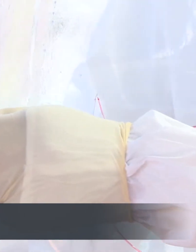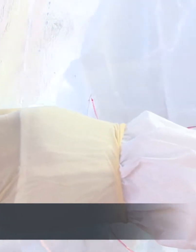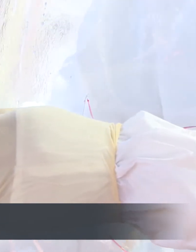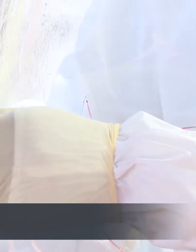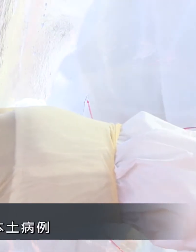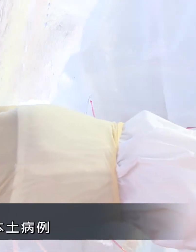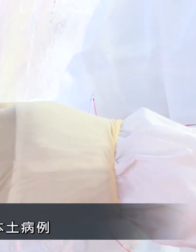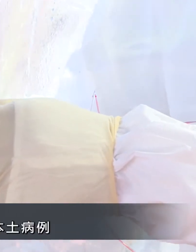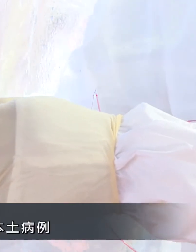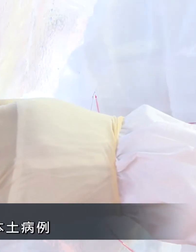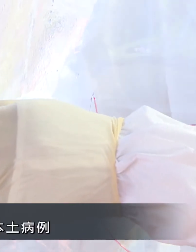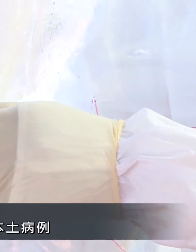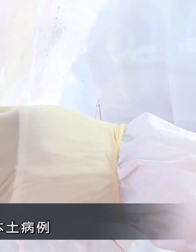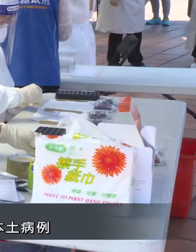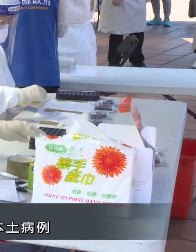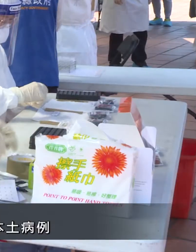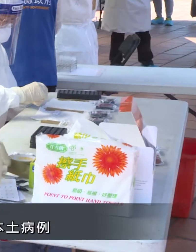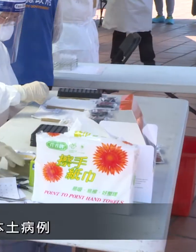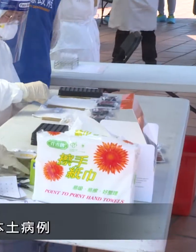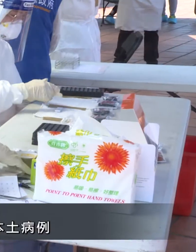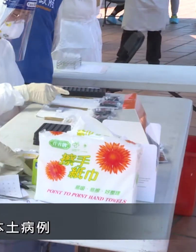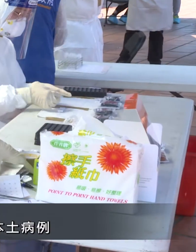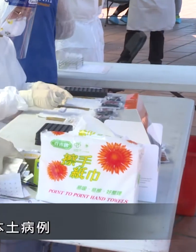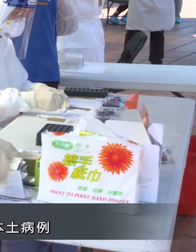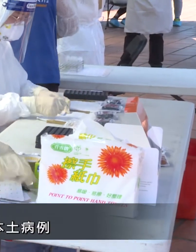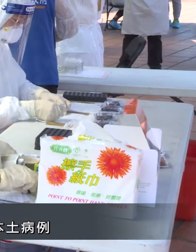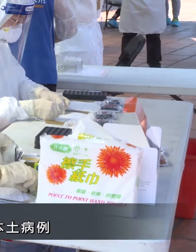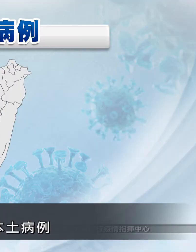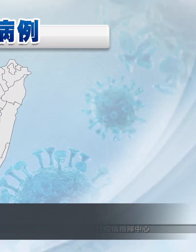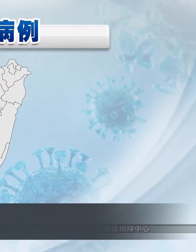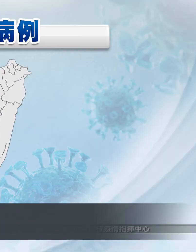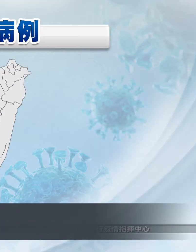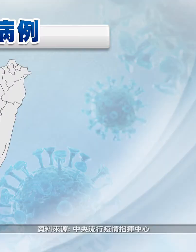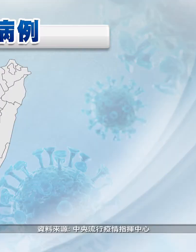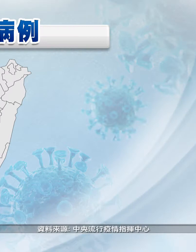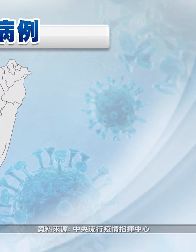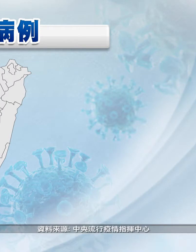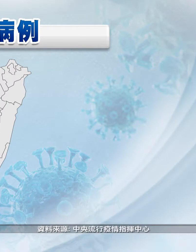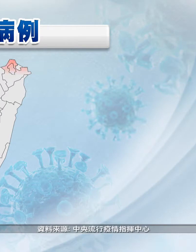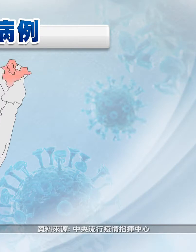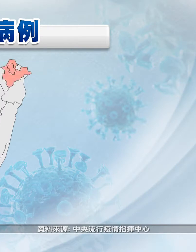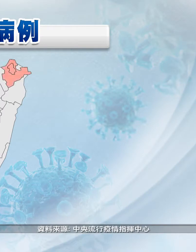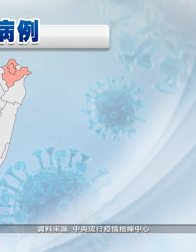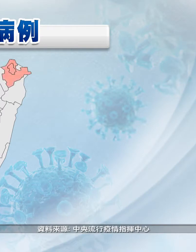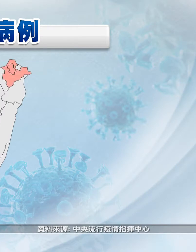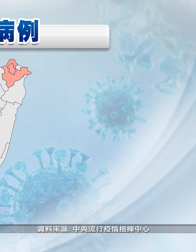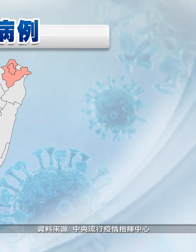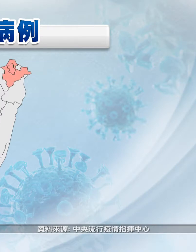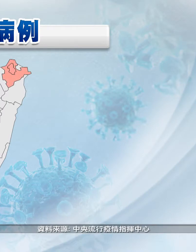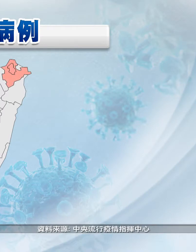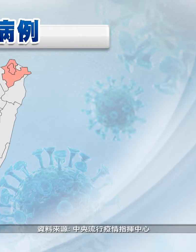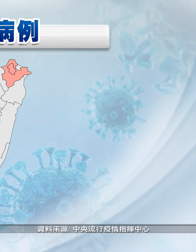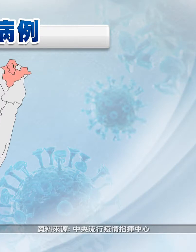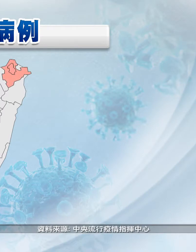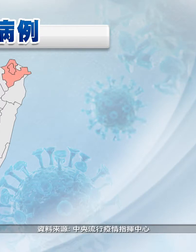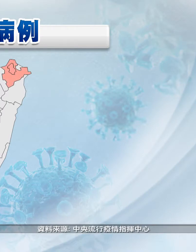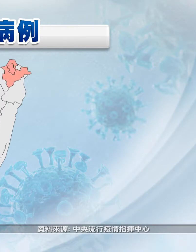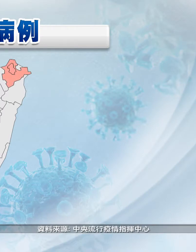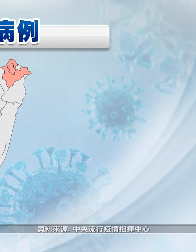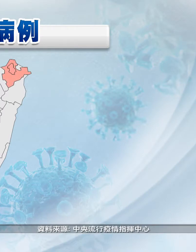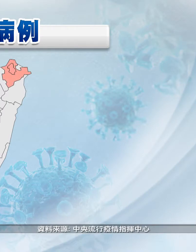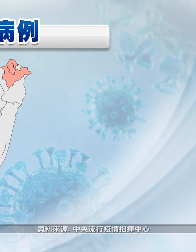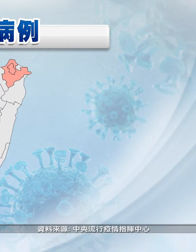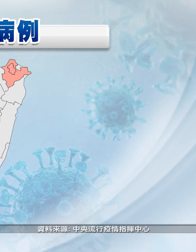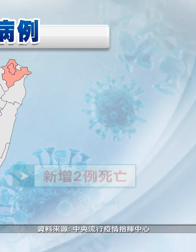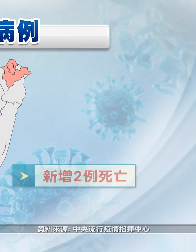国内新冠本土疫情周二3号新增16例本土病例，个案分布以新北市10例最多，其次为台北市4例、嘉